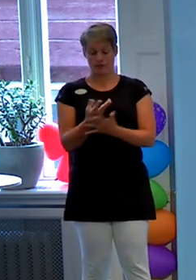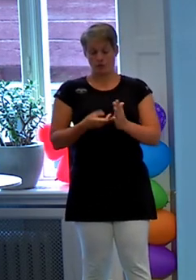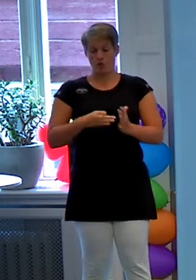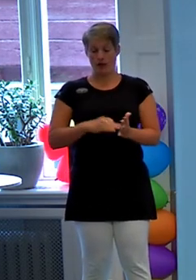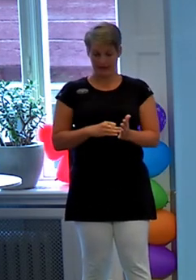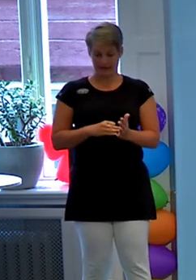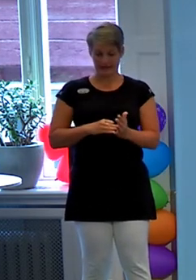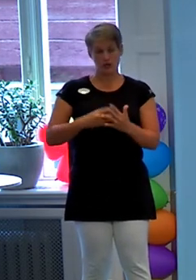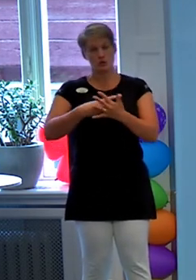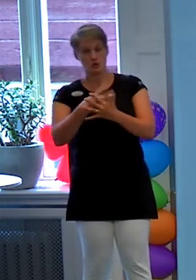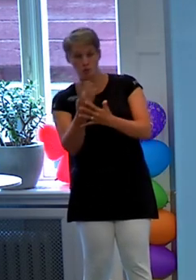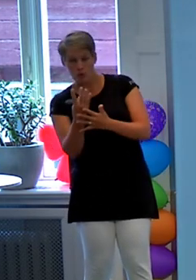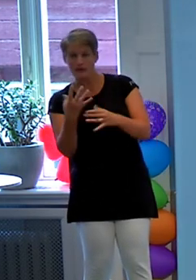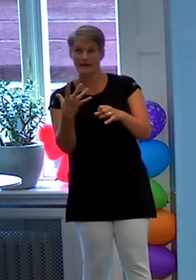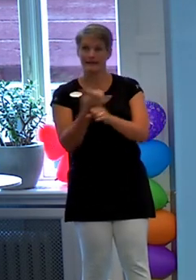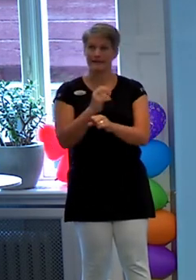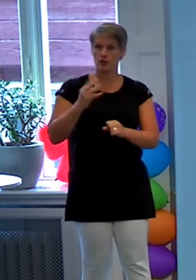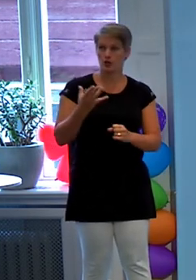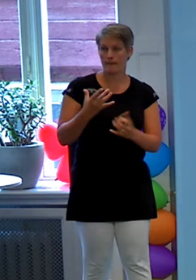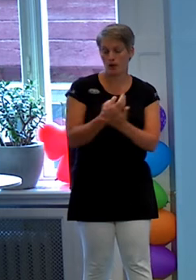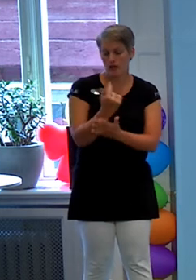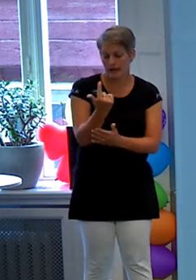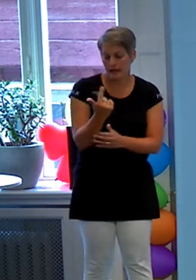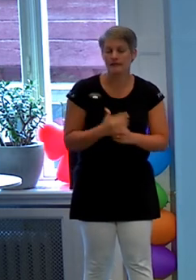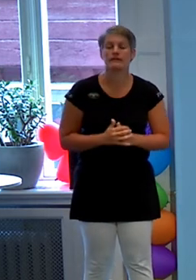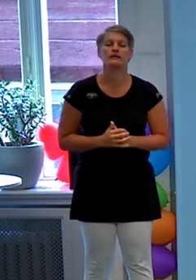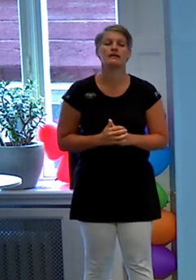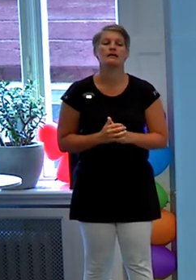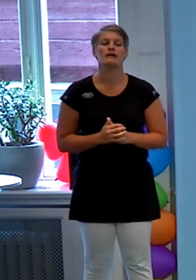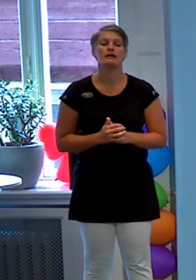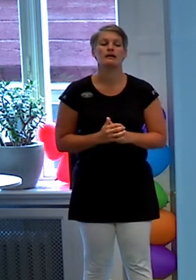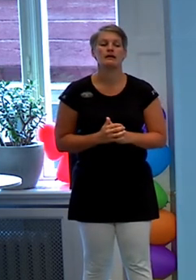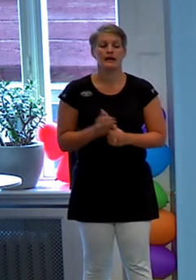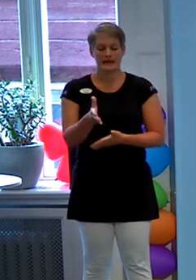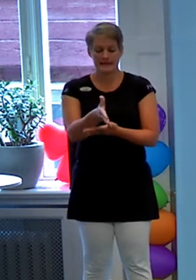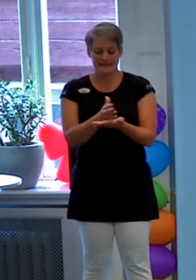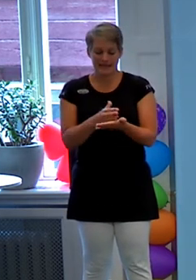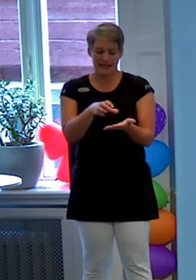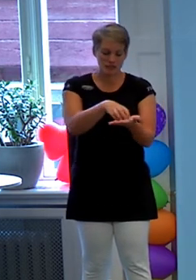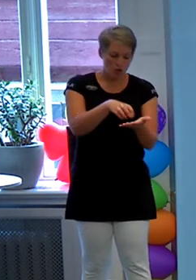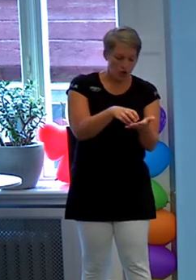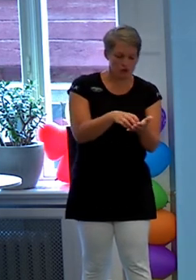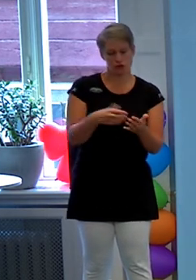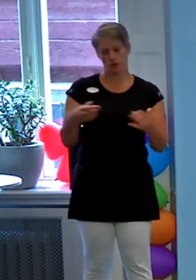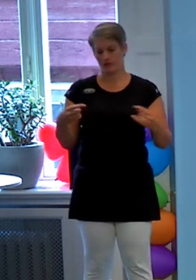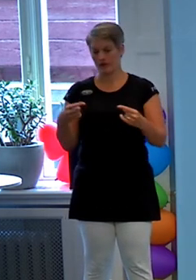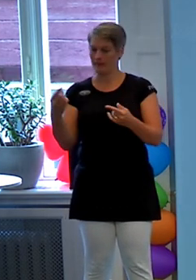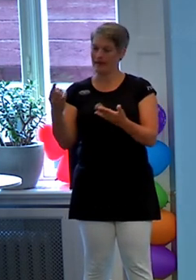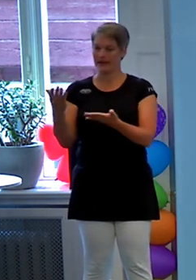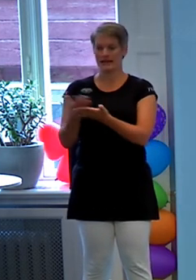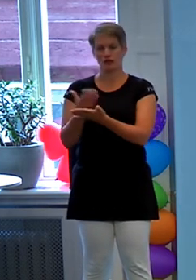projekt, Norden, vi hittar nya möjligheter att ordna delstater kontra nationalstater.